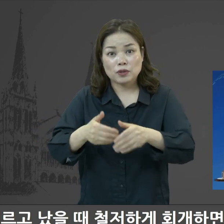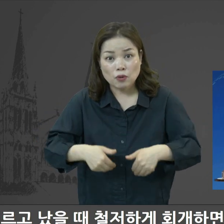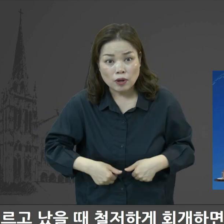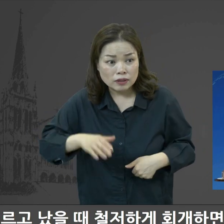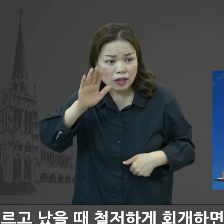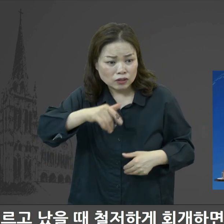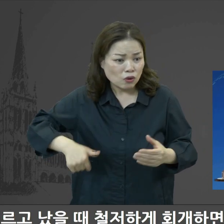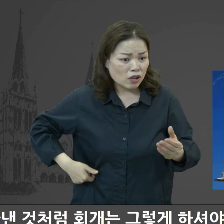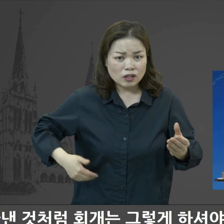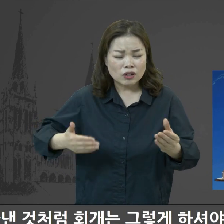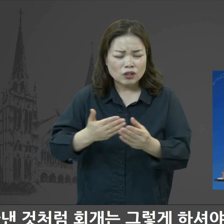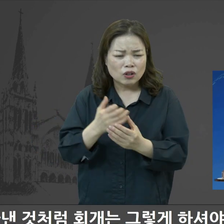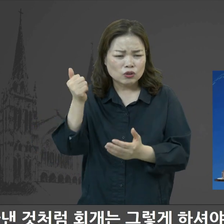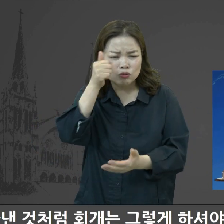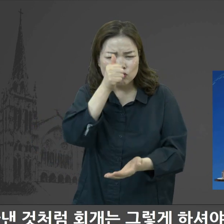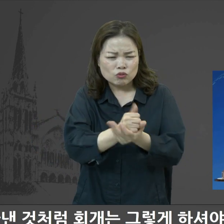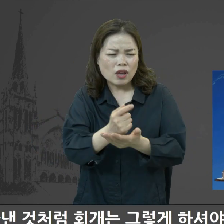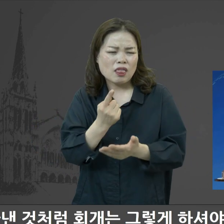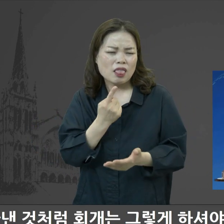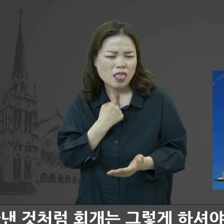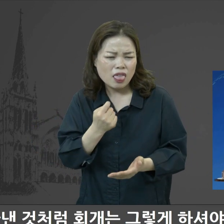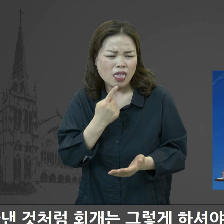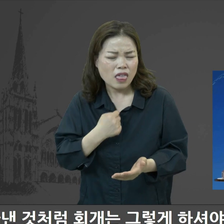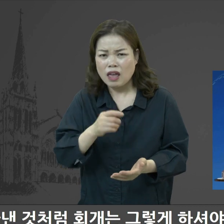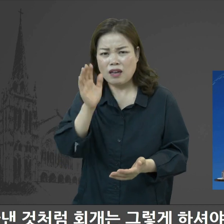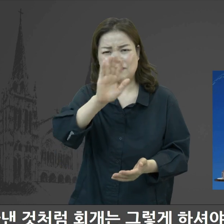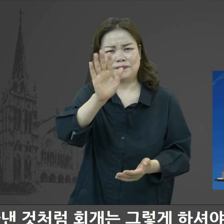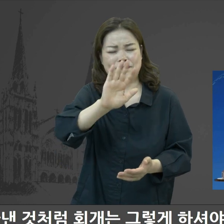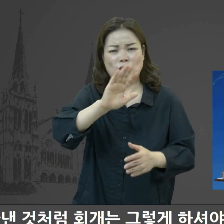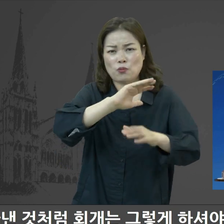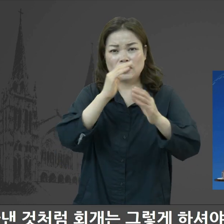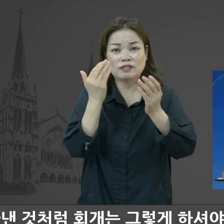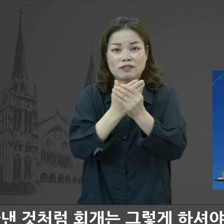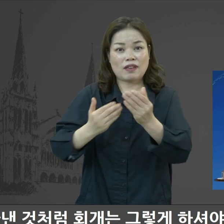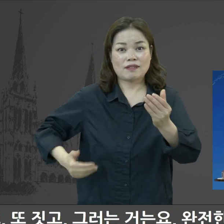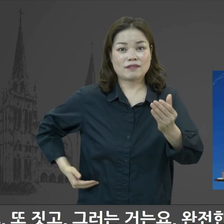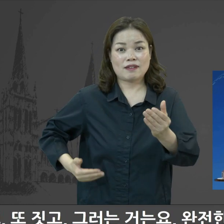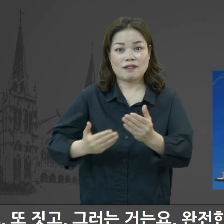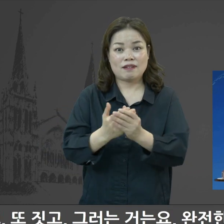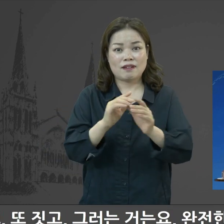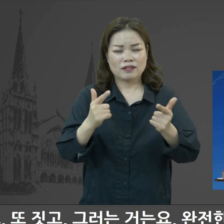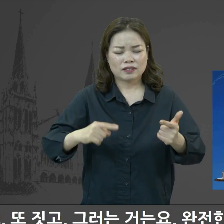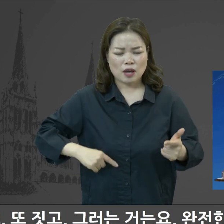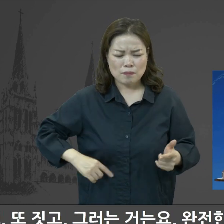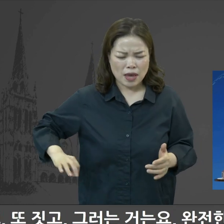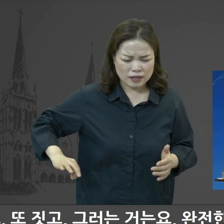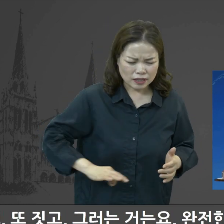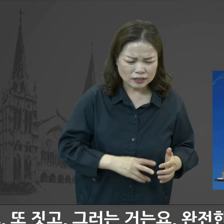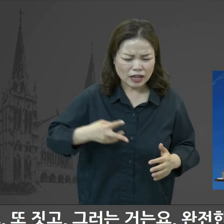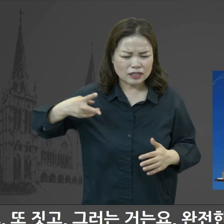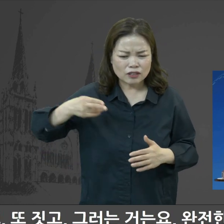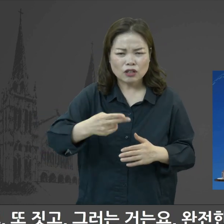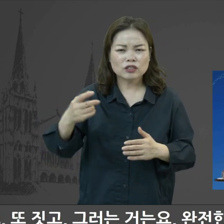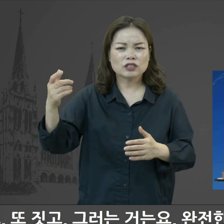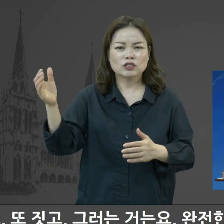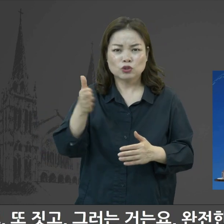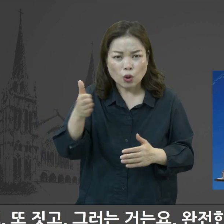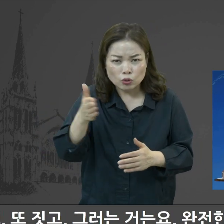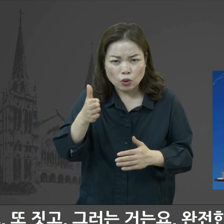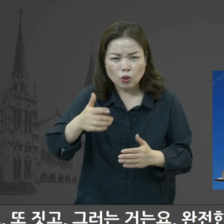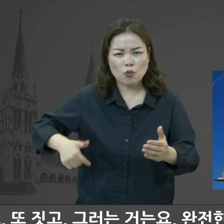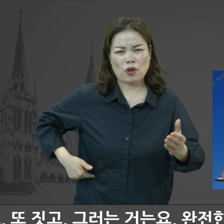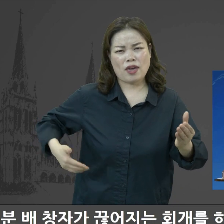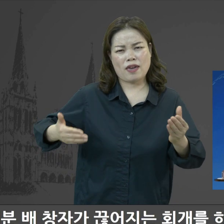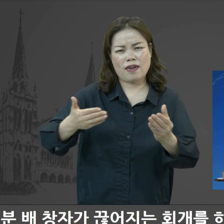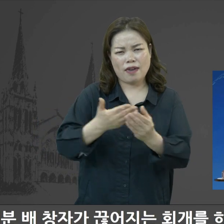나중에 회개했는데 또 짓고 그러는 거는요, 완전한 회개가 아니에요. 여러분, 배창자가 끊어지는 회개를 하셔야 되는데 어느 정도로